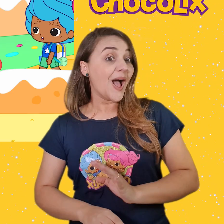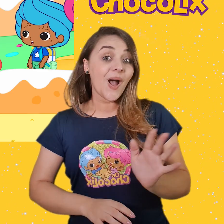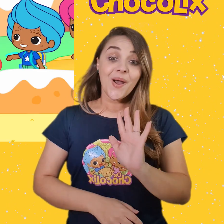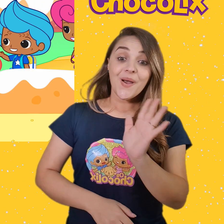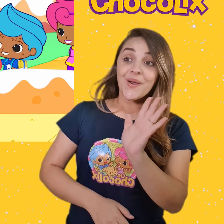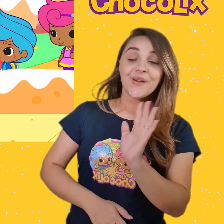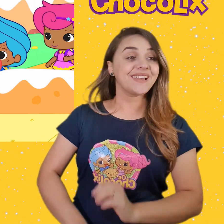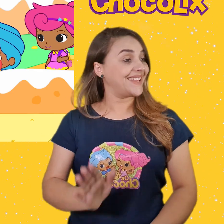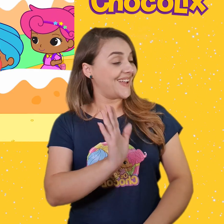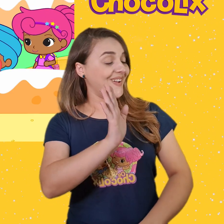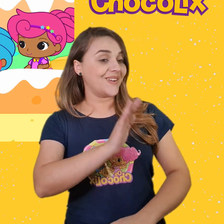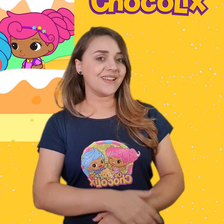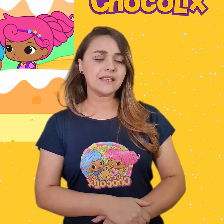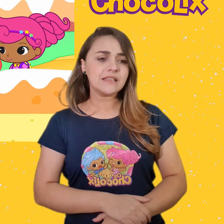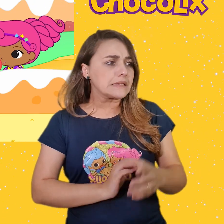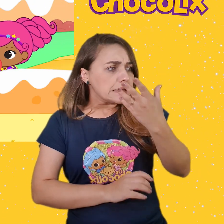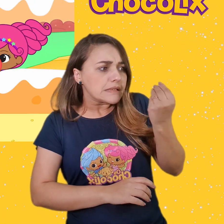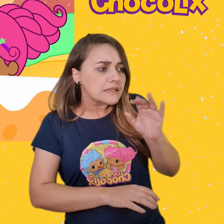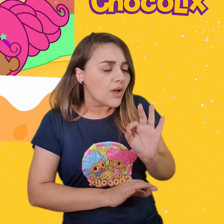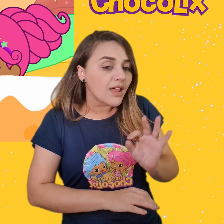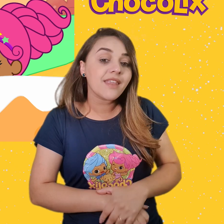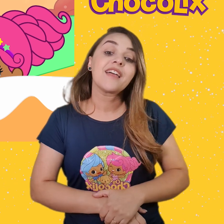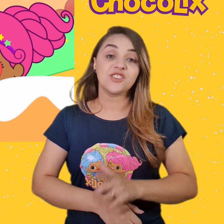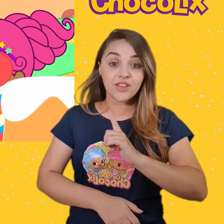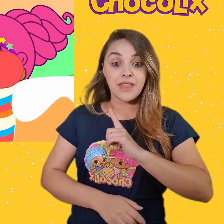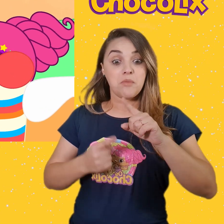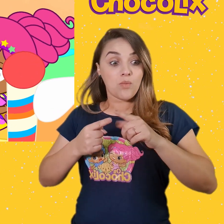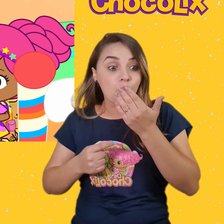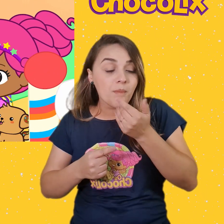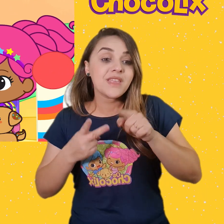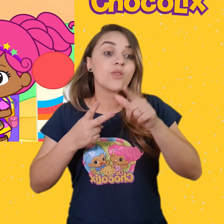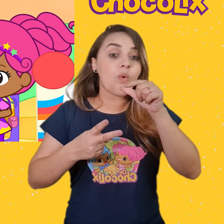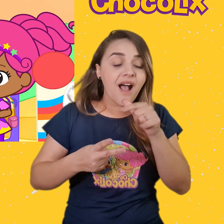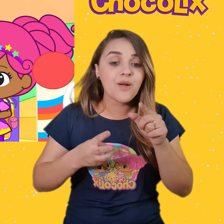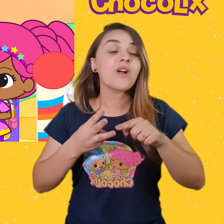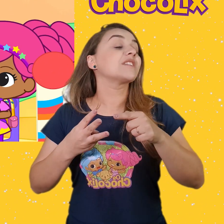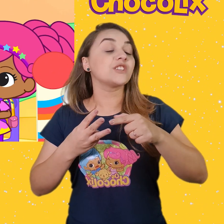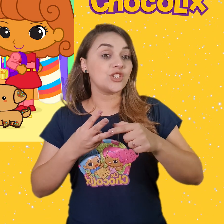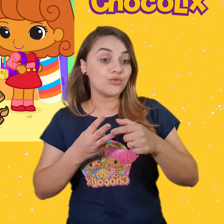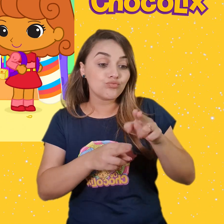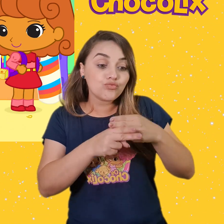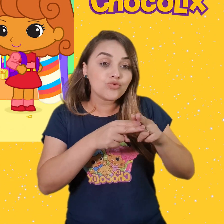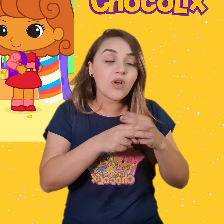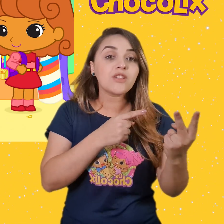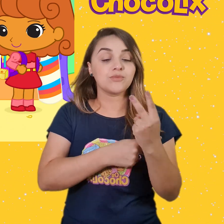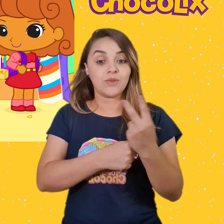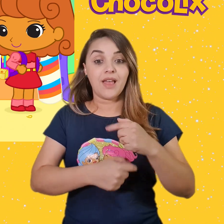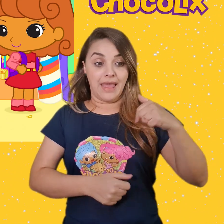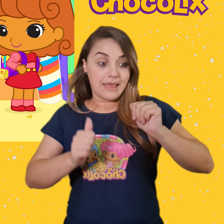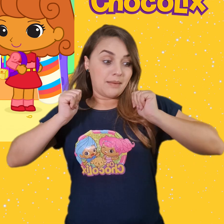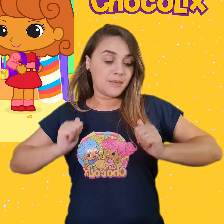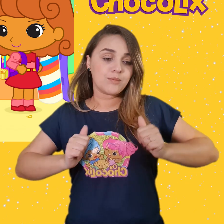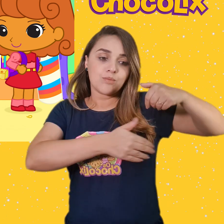Oi! Oi! Não esqueceram de nada? Não. Temos comida, cantil de água e Chocofix aqui na mochila.